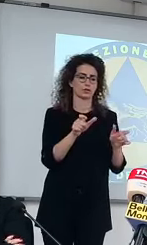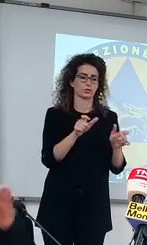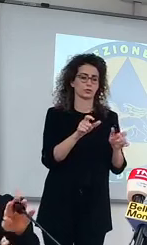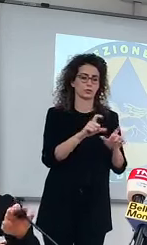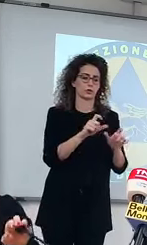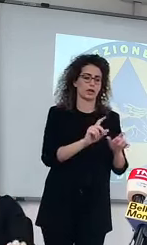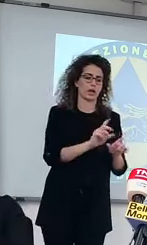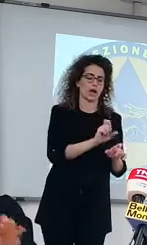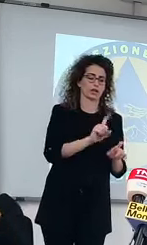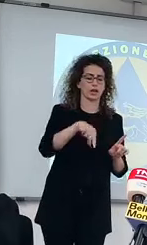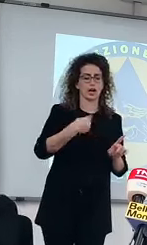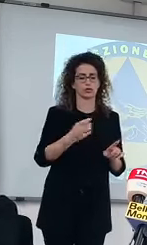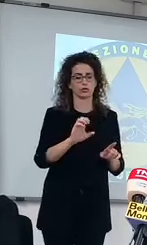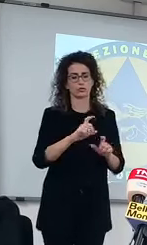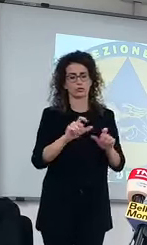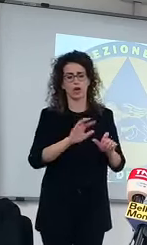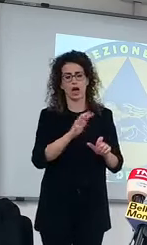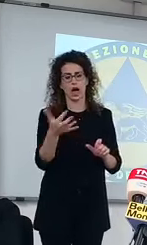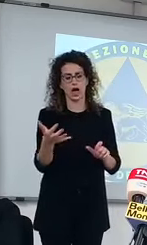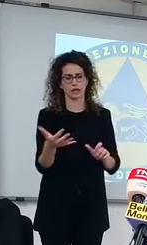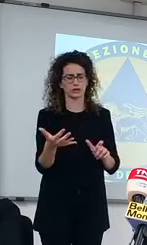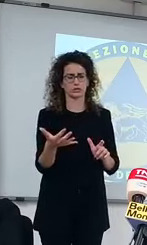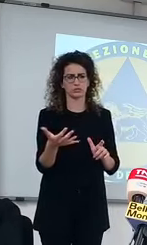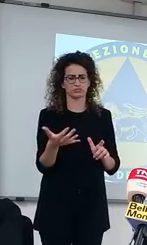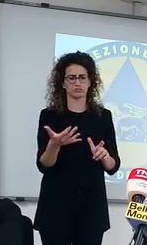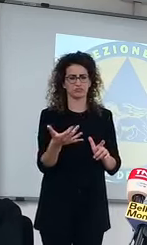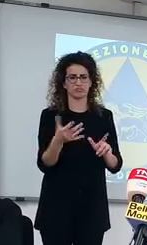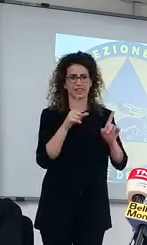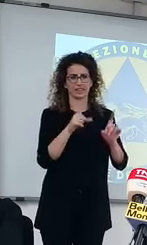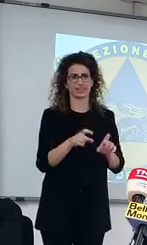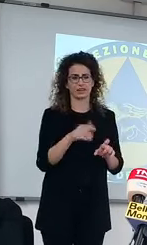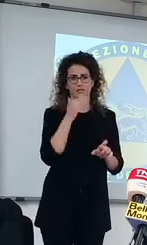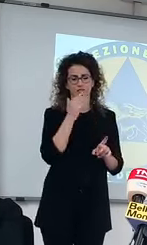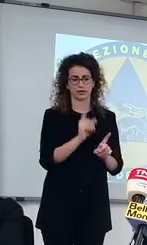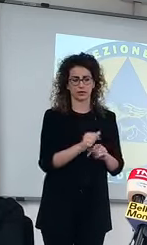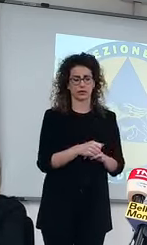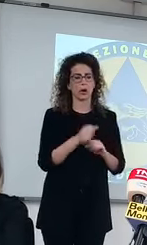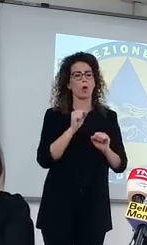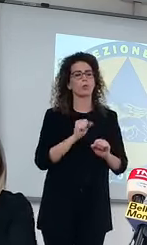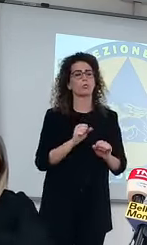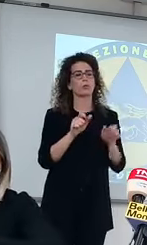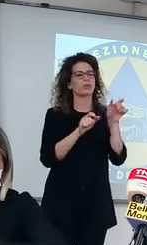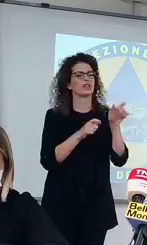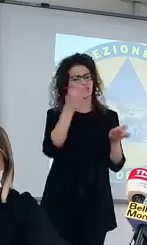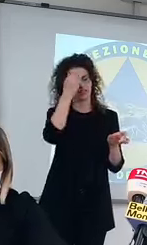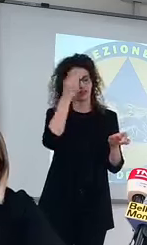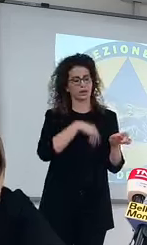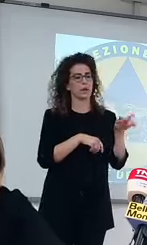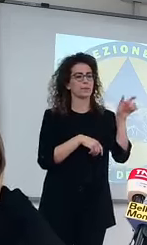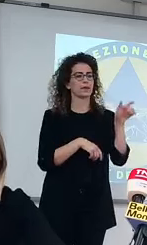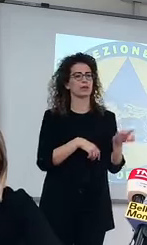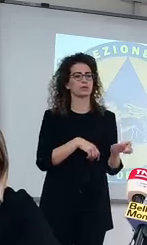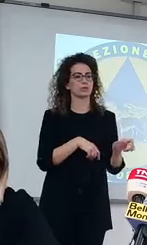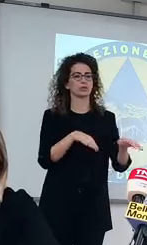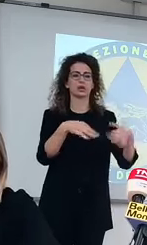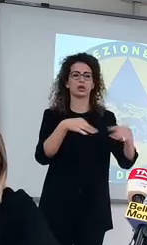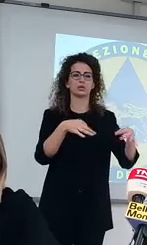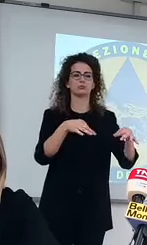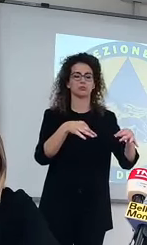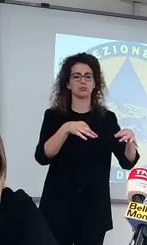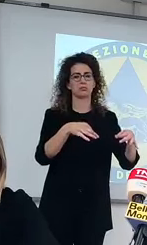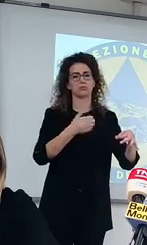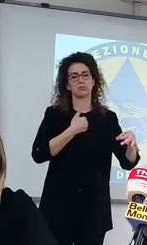dei margini di libertà se una persona con un'autocertificazione